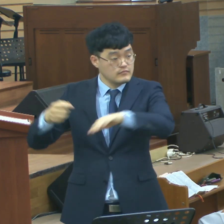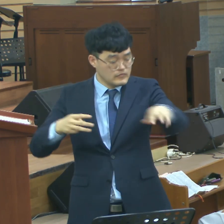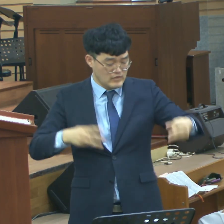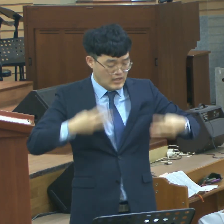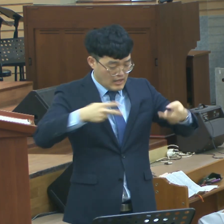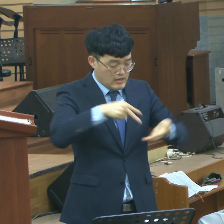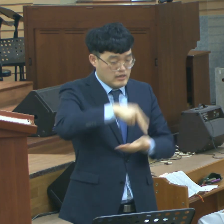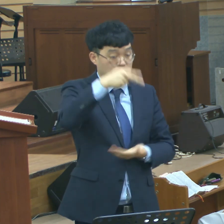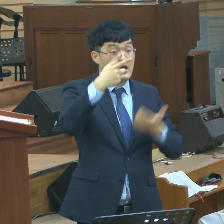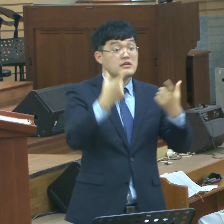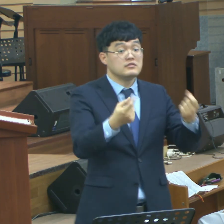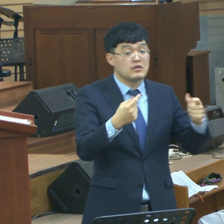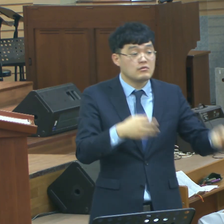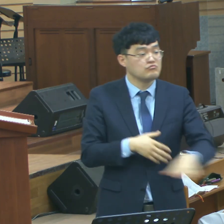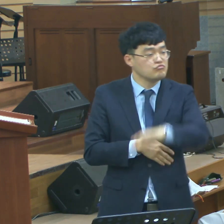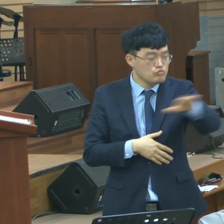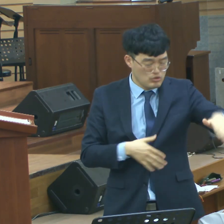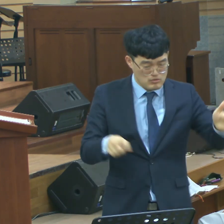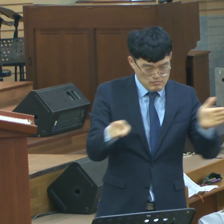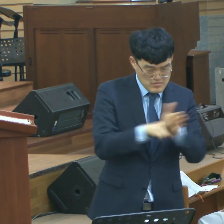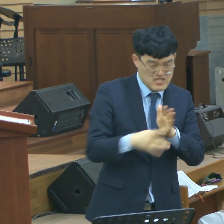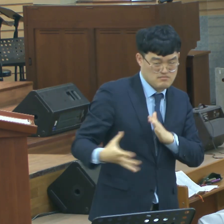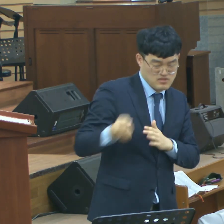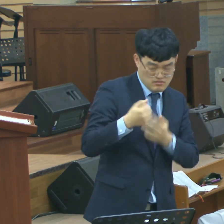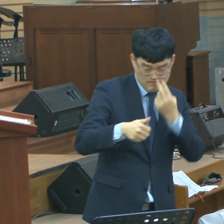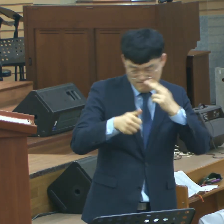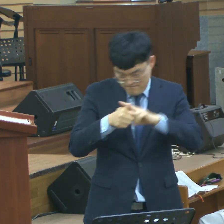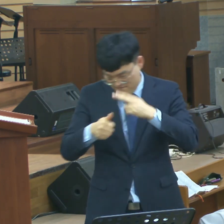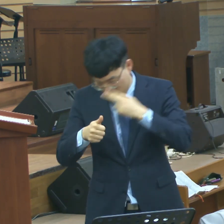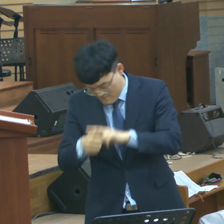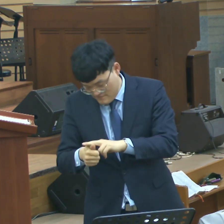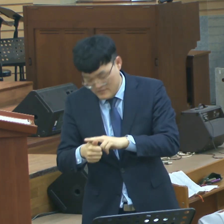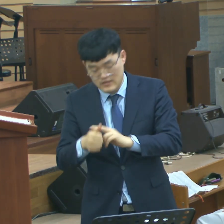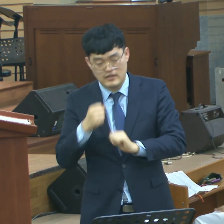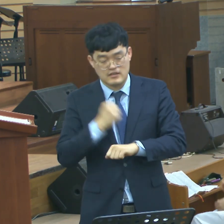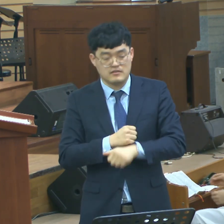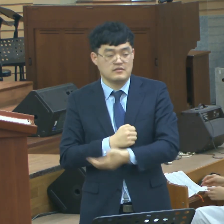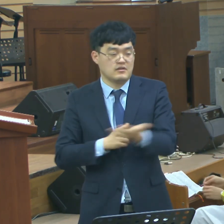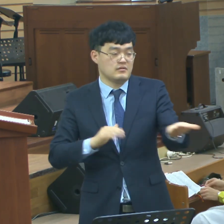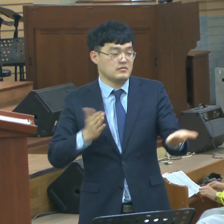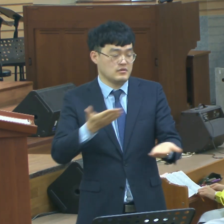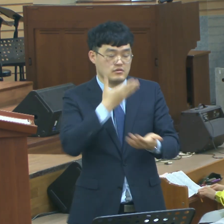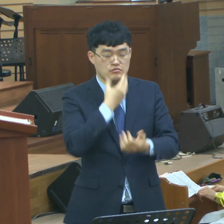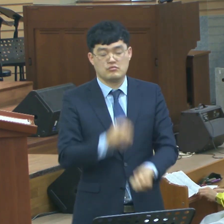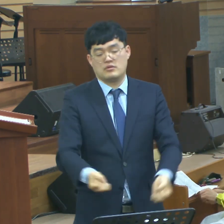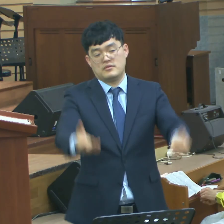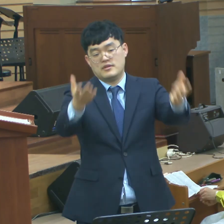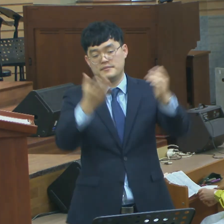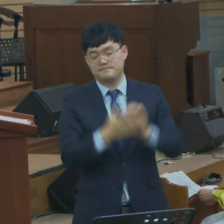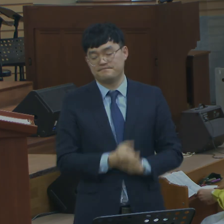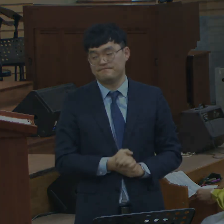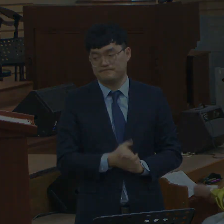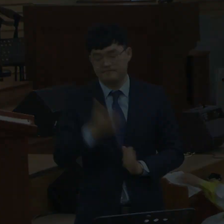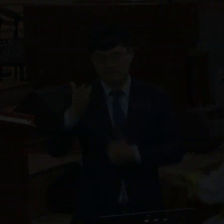엘리야처럼 도전하는 하나님의 사람들이 되시기를 주님의 이름으로 축원합니다. 축원합니다. 하나님